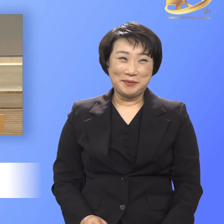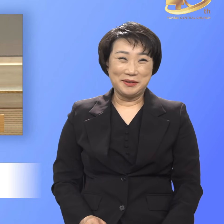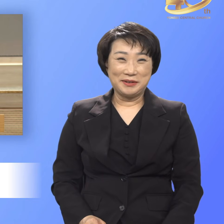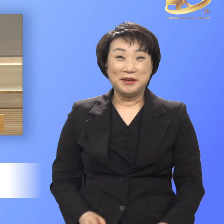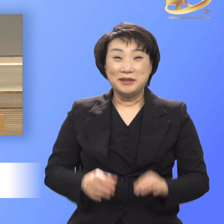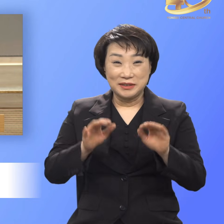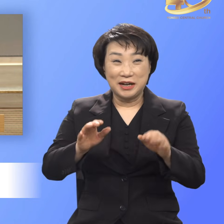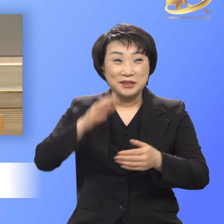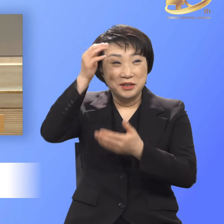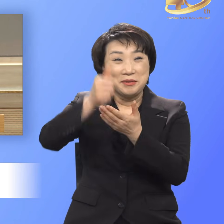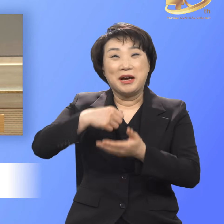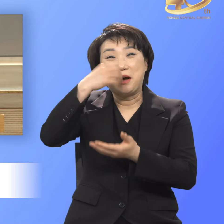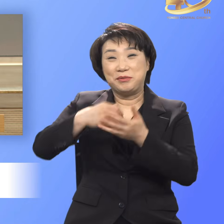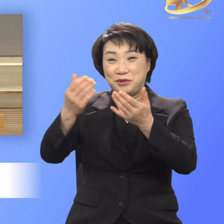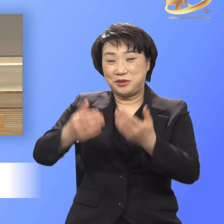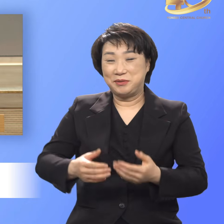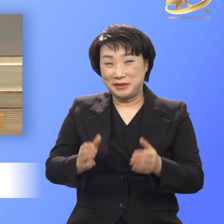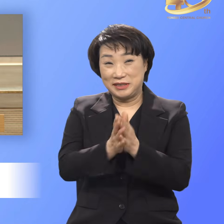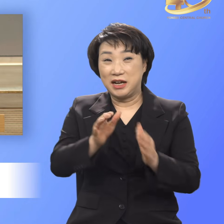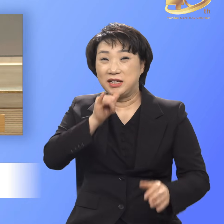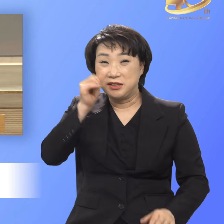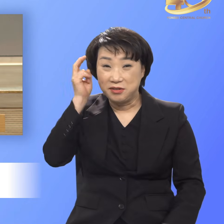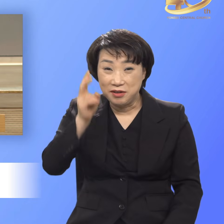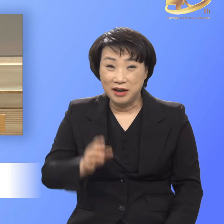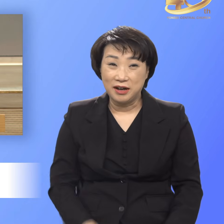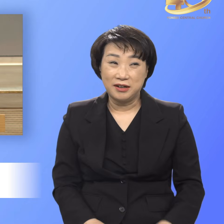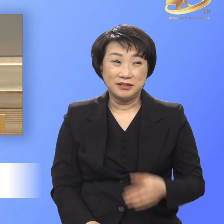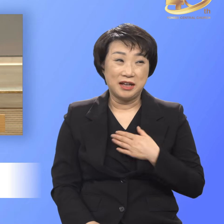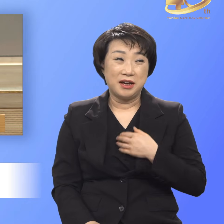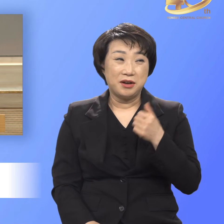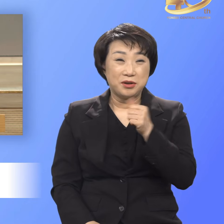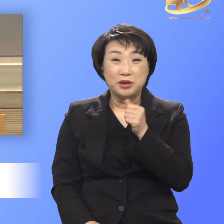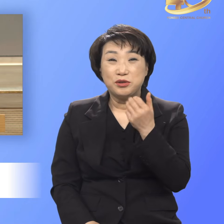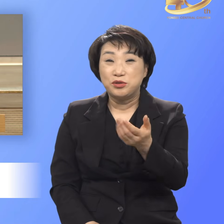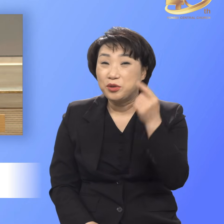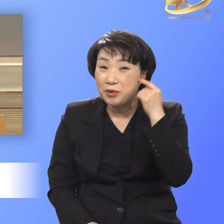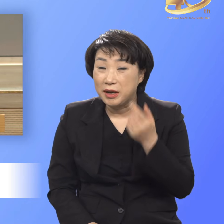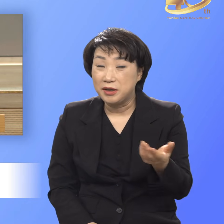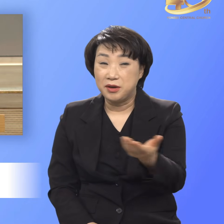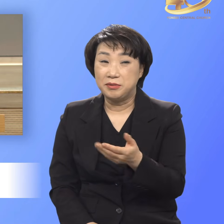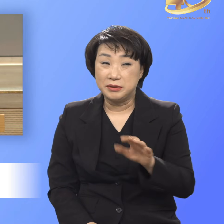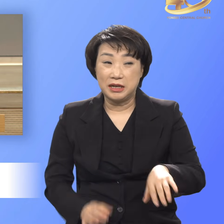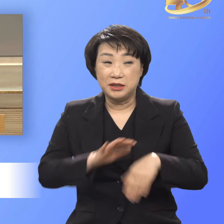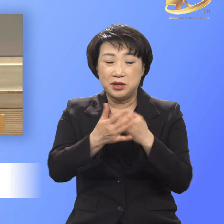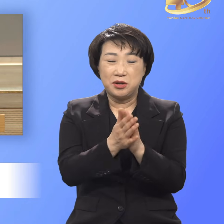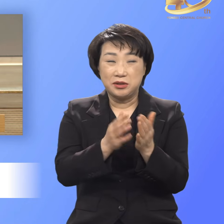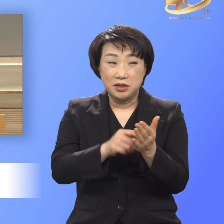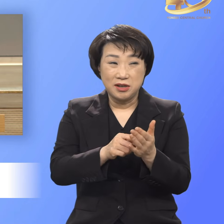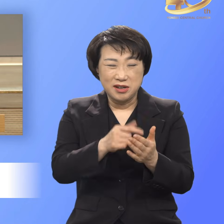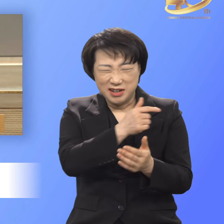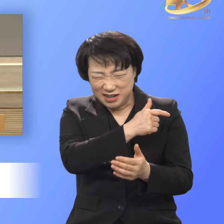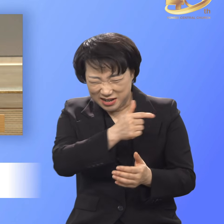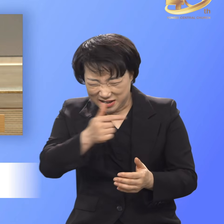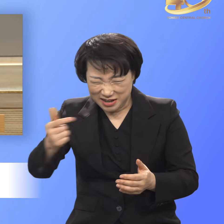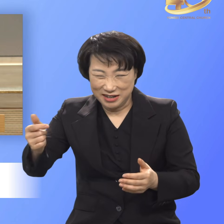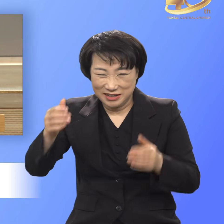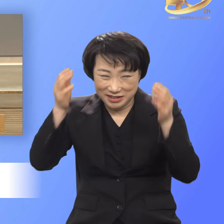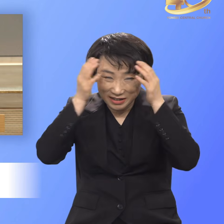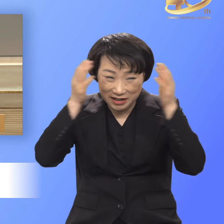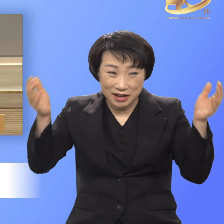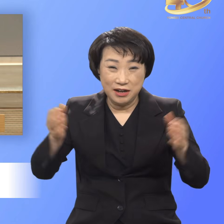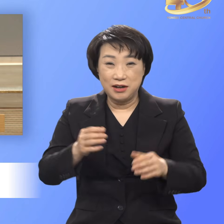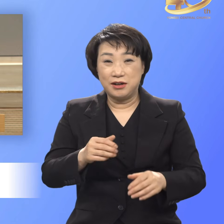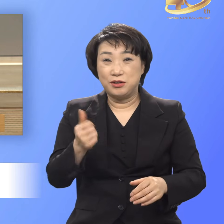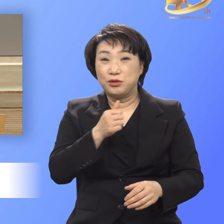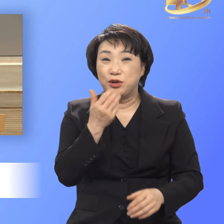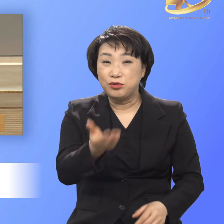성령이 감동하면 하겠지. 응? 이런 말을 왜 드리냐? 성경은 방대한 말을 하는데 우리는 한 구절만